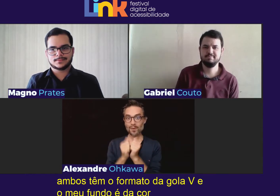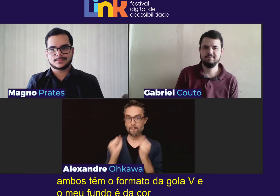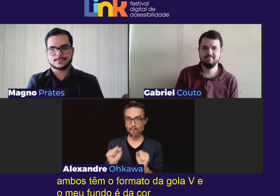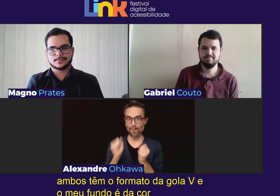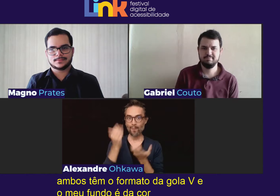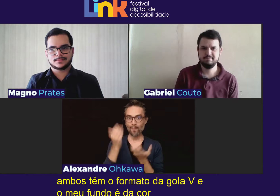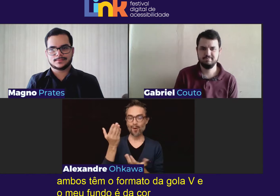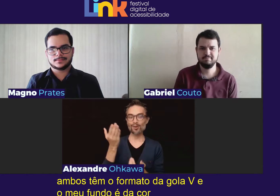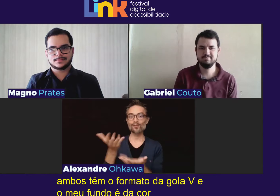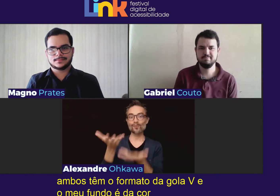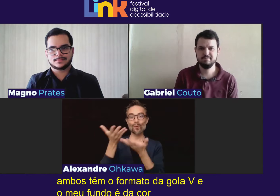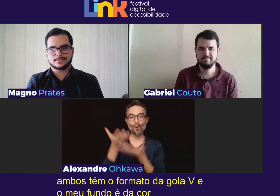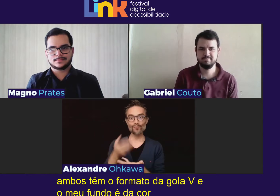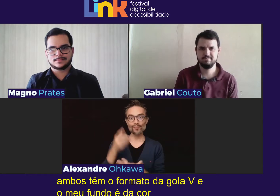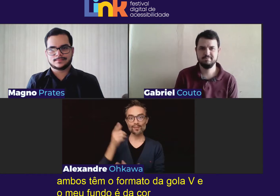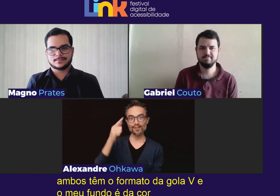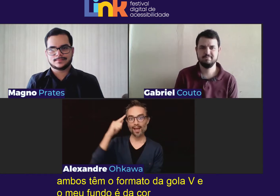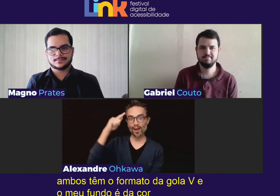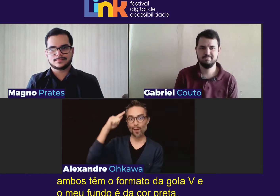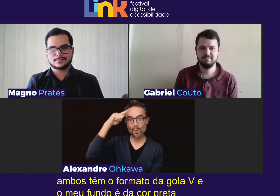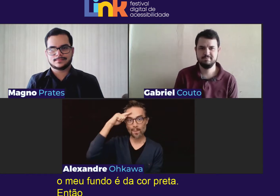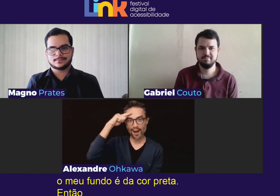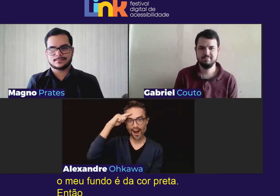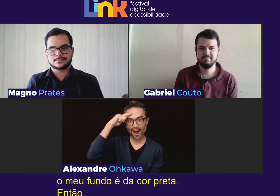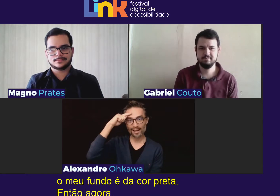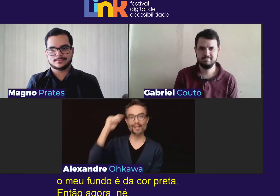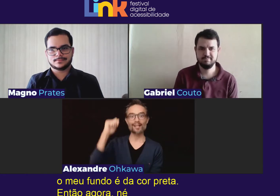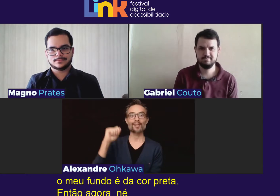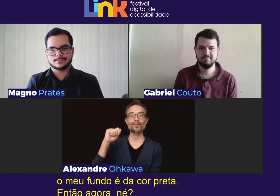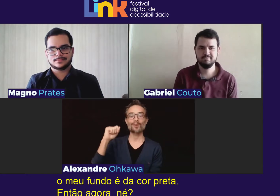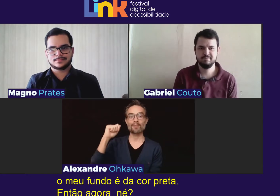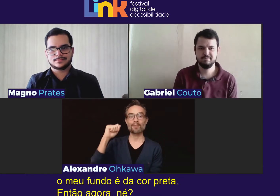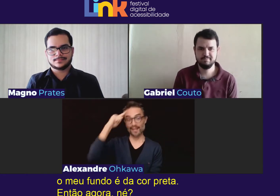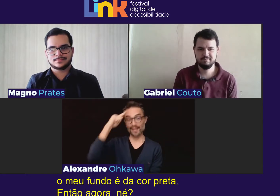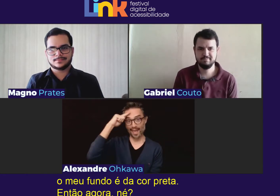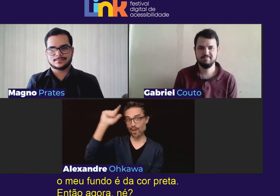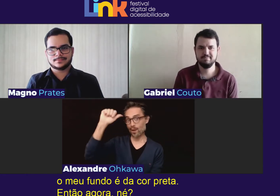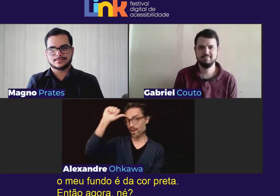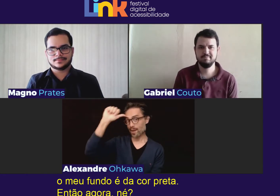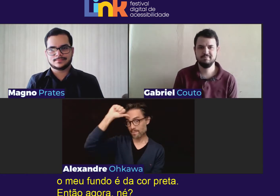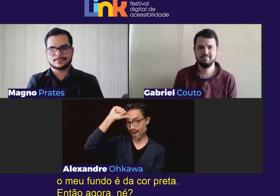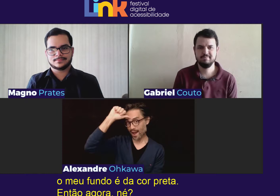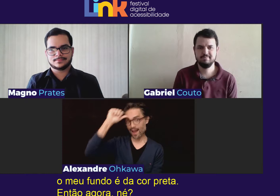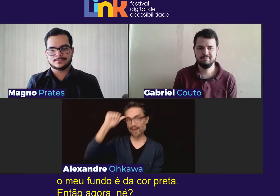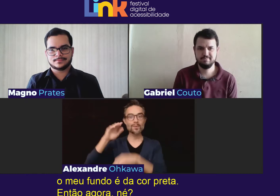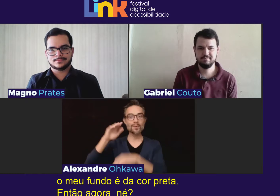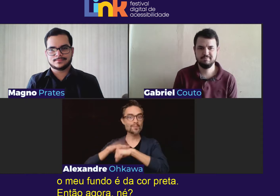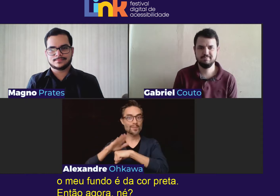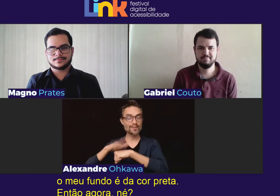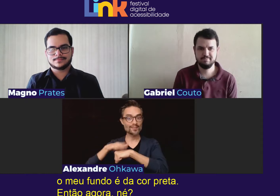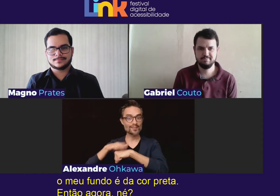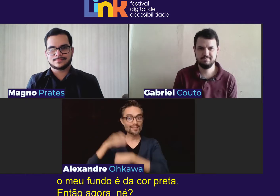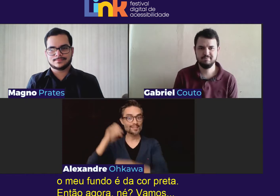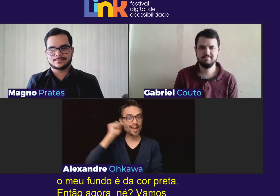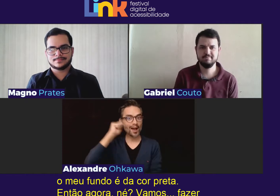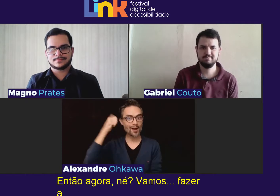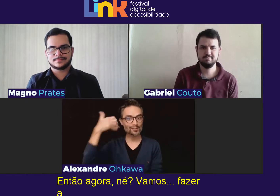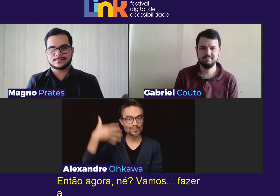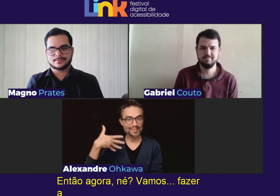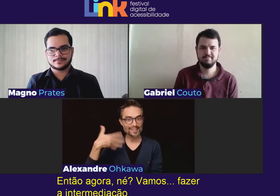Então, agora, né, vamos fazer a intermediação entre o Gabriel e também o Magno. Então,